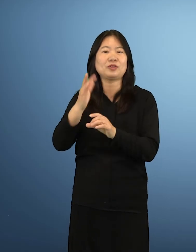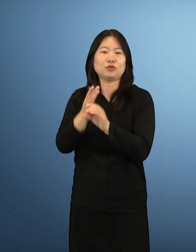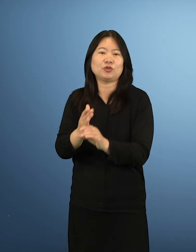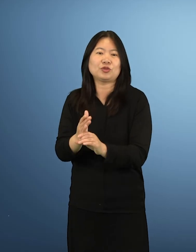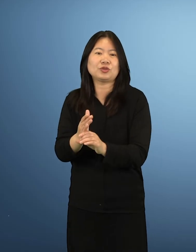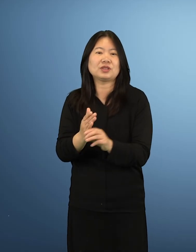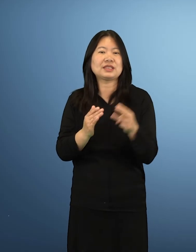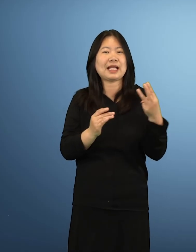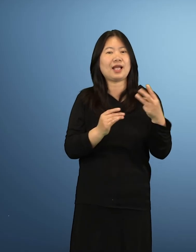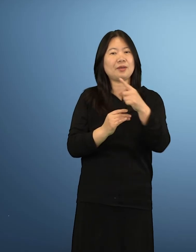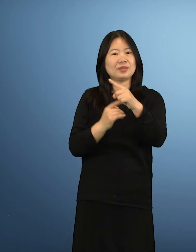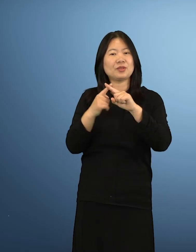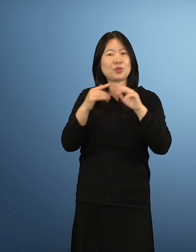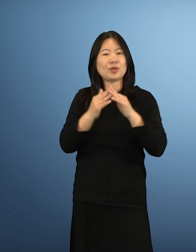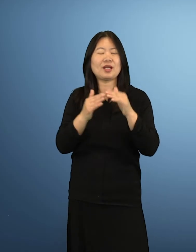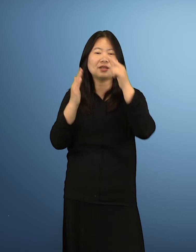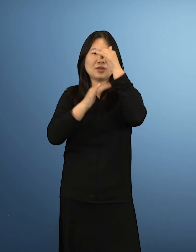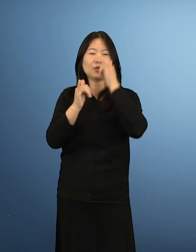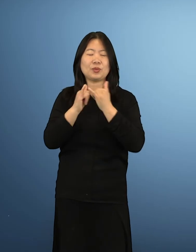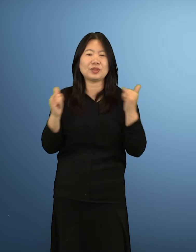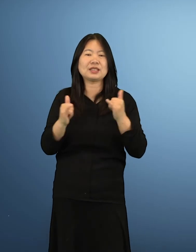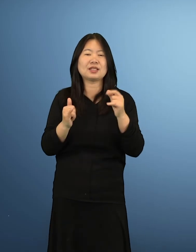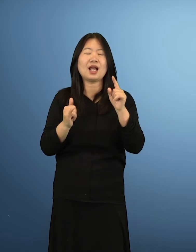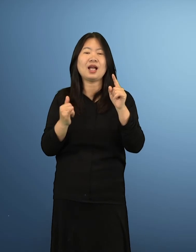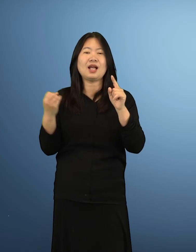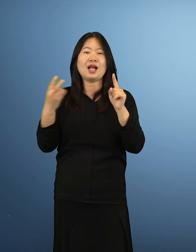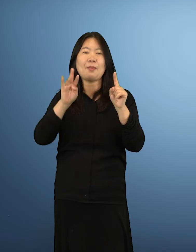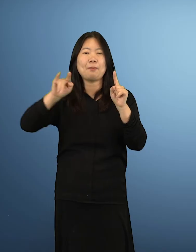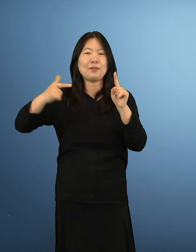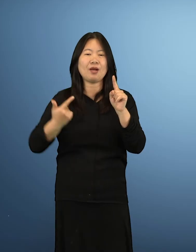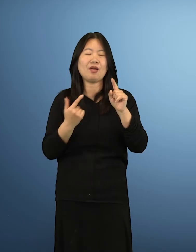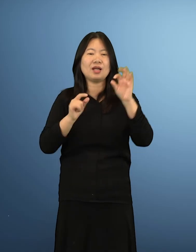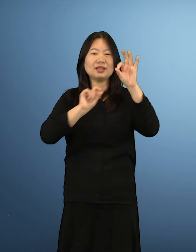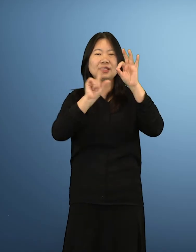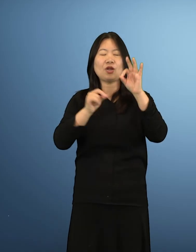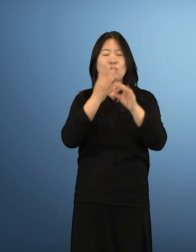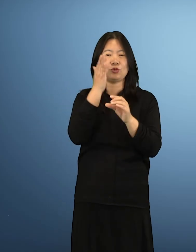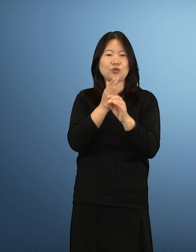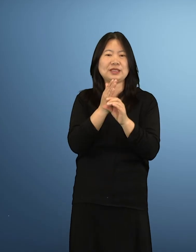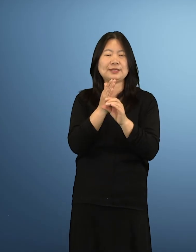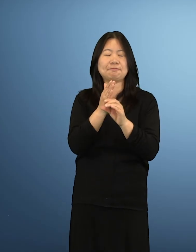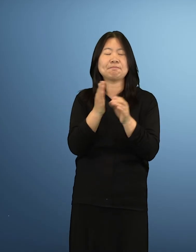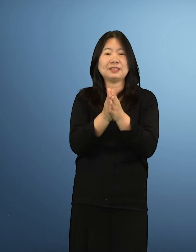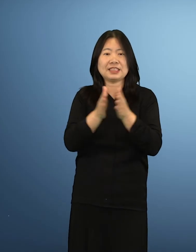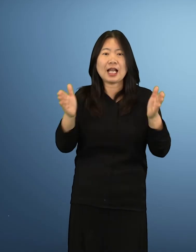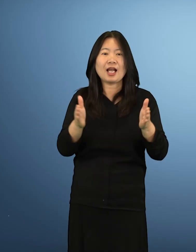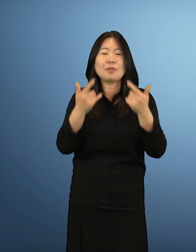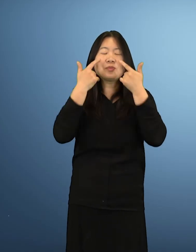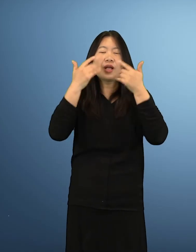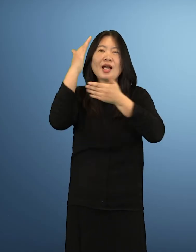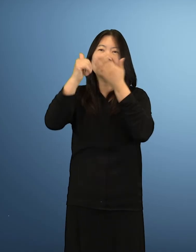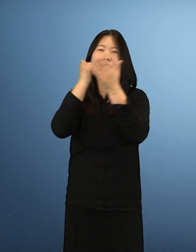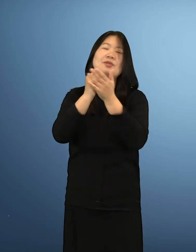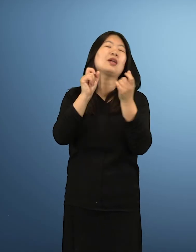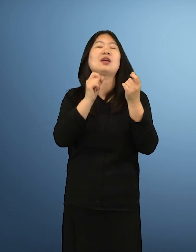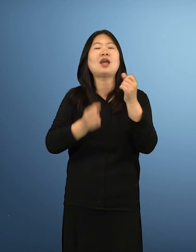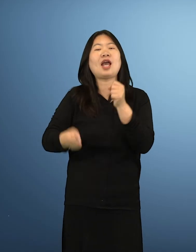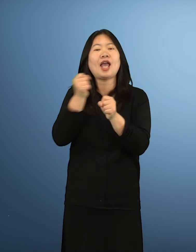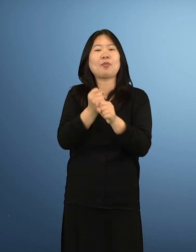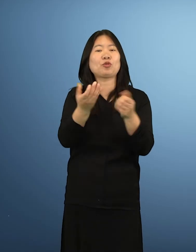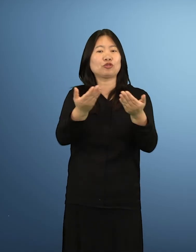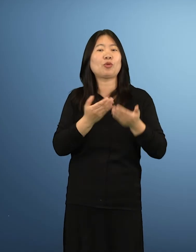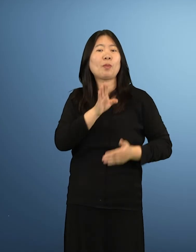3일의 성도들은 다시 한번 이 10월을 기점으로 분명히 하나님께서 회복하실